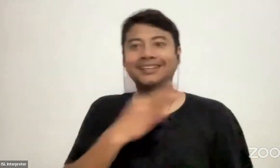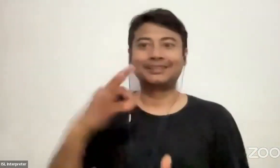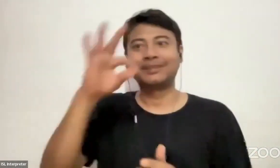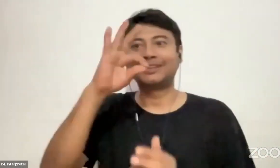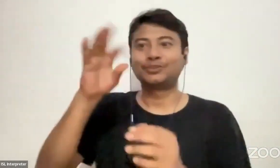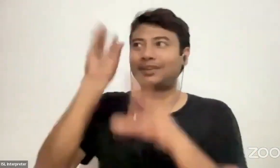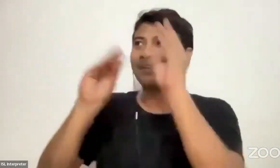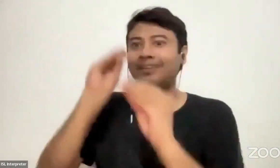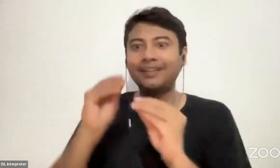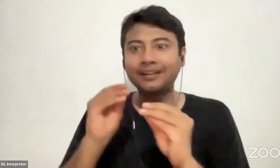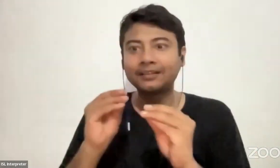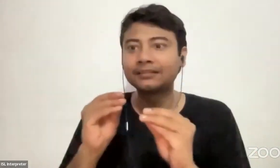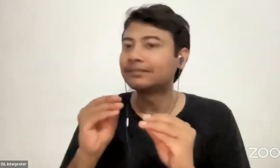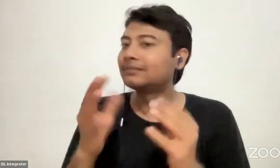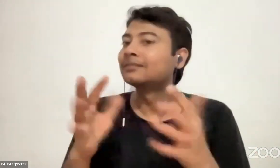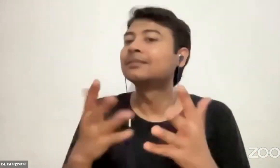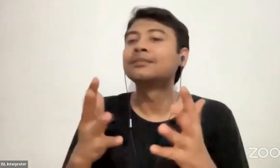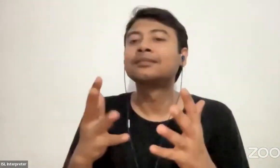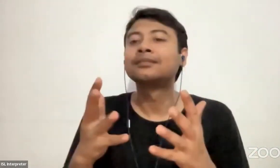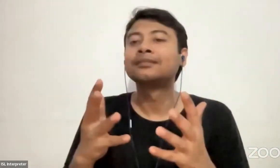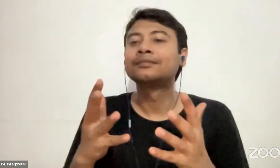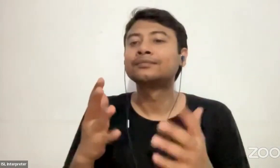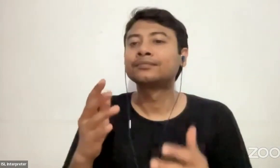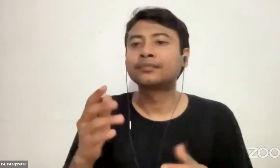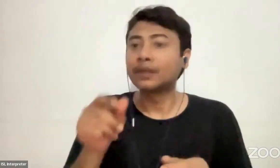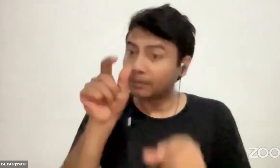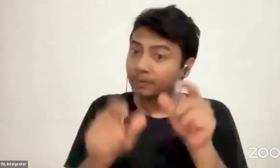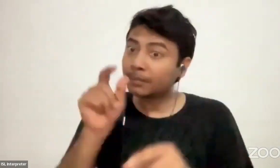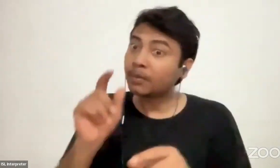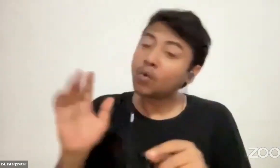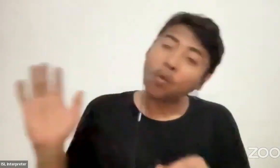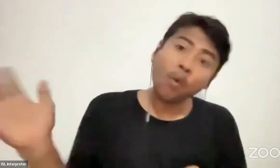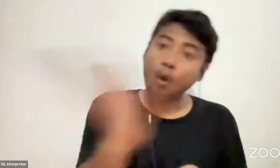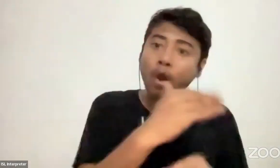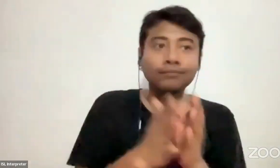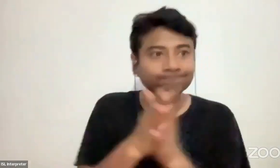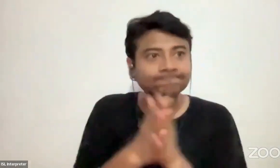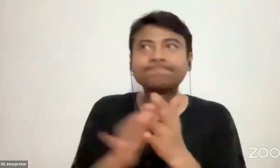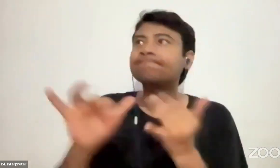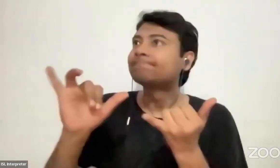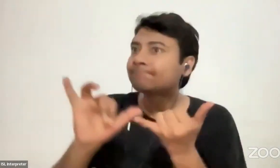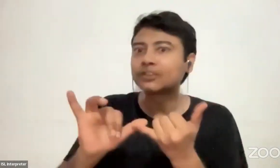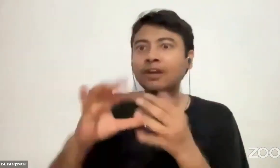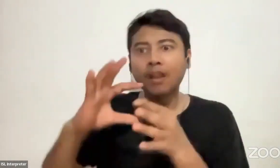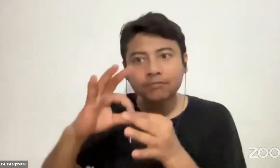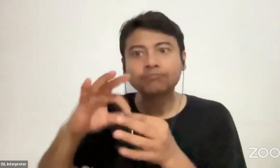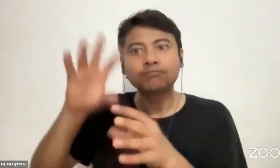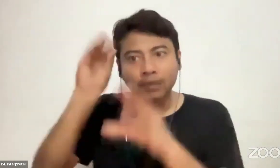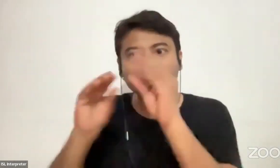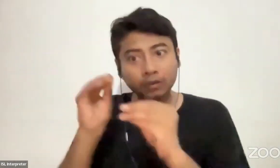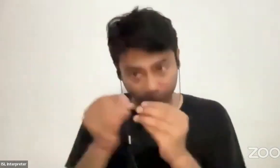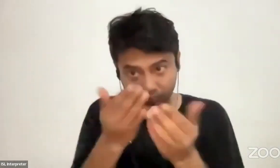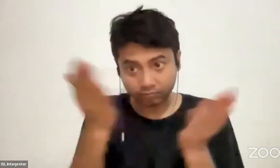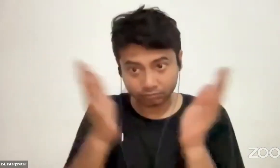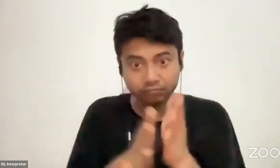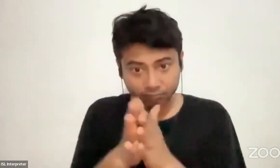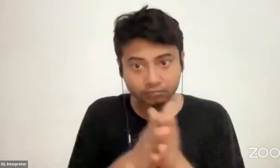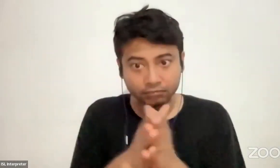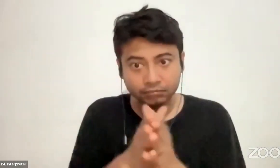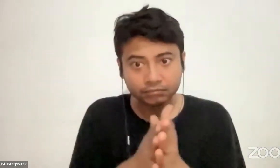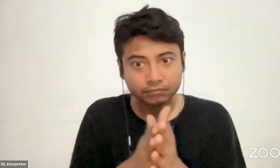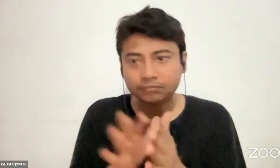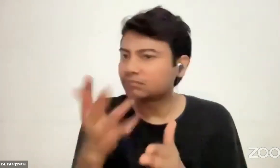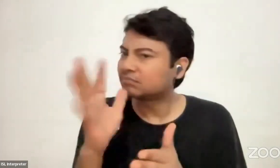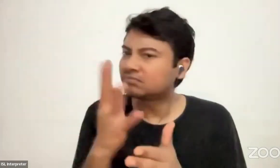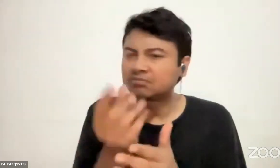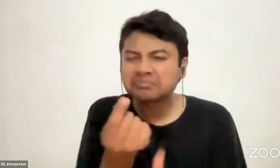होते हैं। हर व्यक्ति ये बात जानने के लिए इच्छुक नहीं है, उसकी जिज्ञासा नहीं है कि वो उस बात को जाने, लेकिन